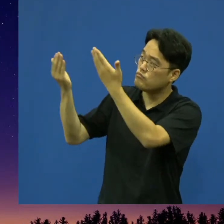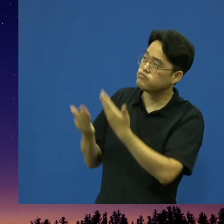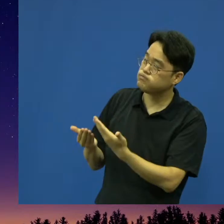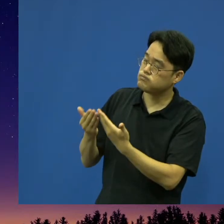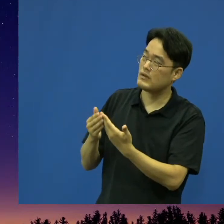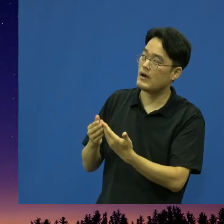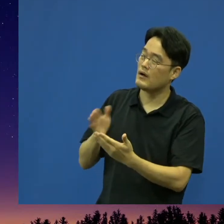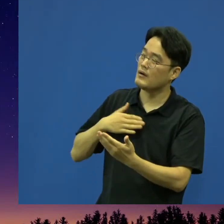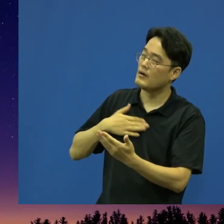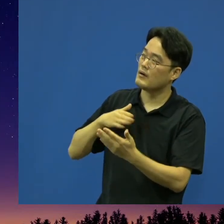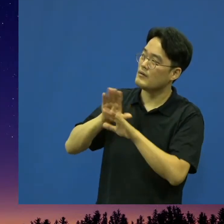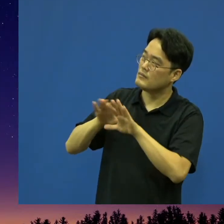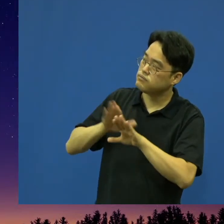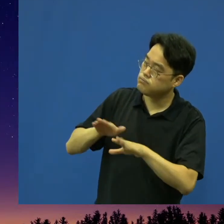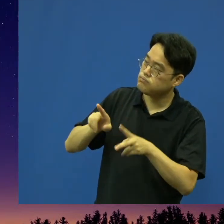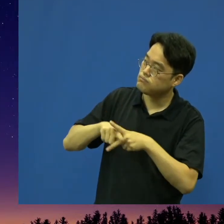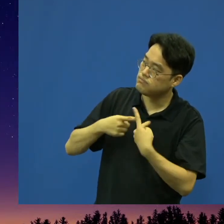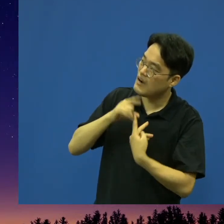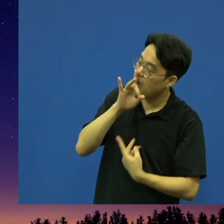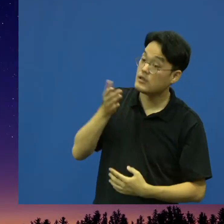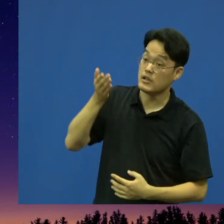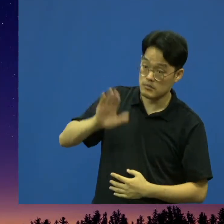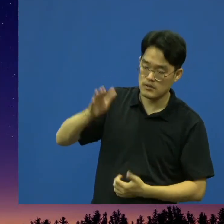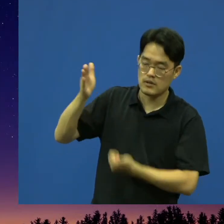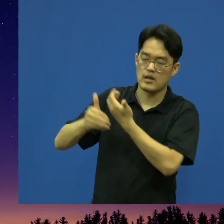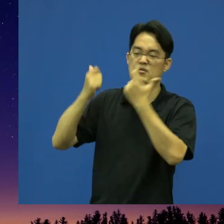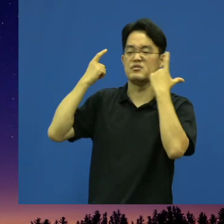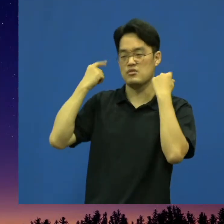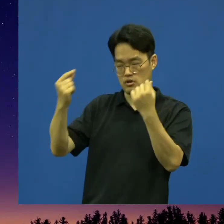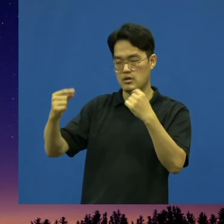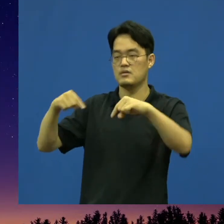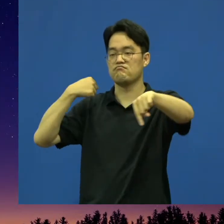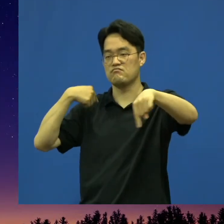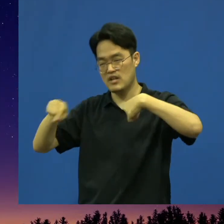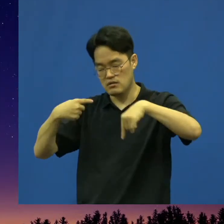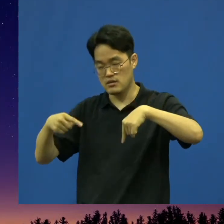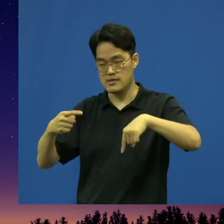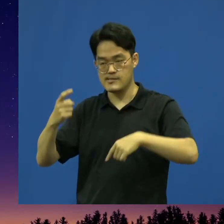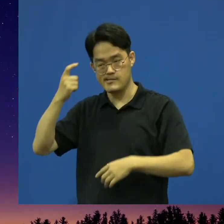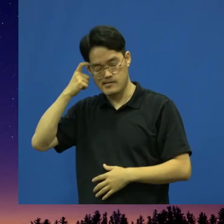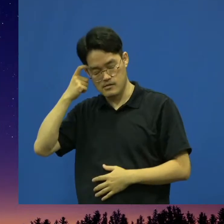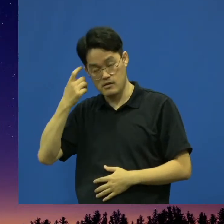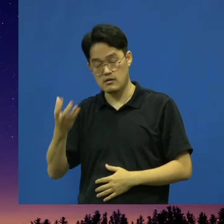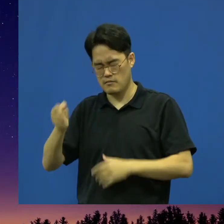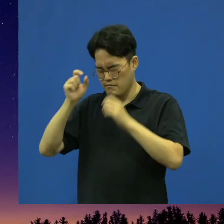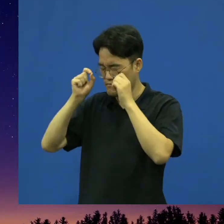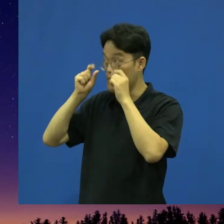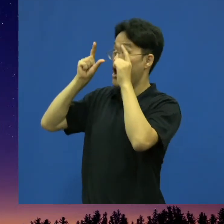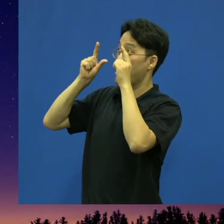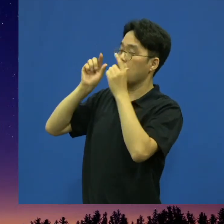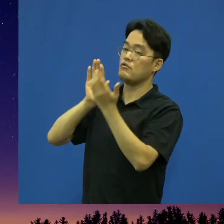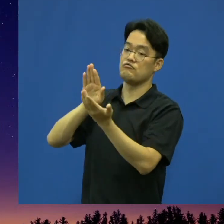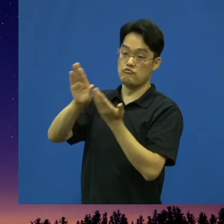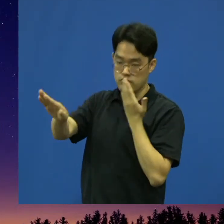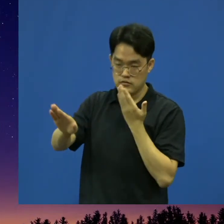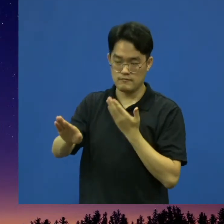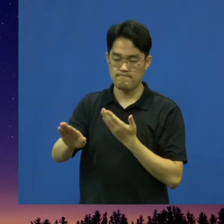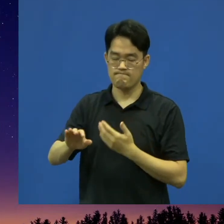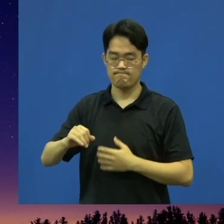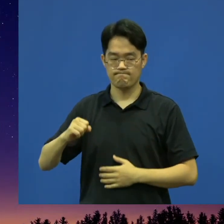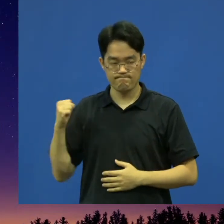해석되지는 않지만 하나님이 이 땅을 다스리고 통치하신다 하는 생각이 딱 들자 정신이 바짝